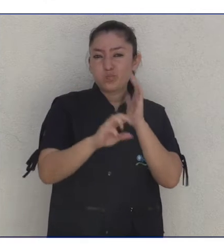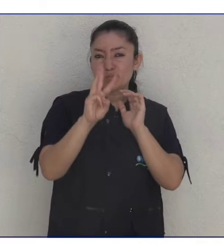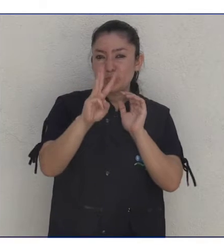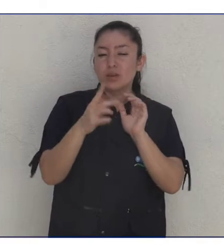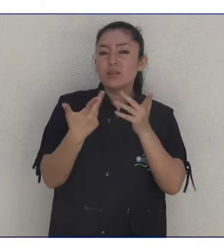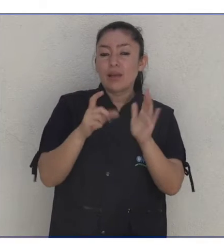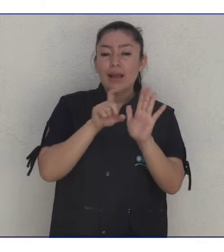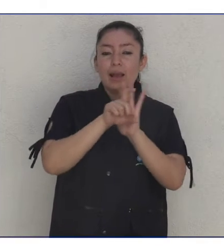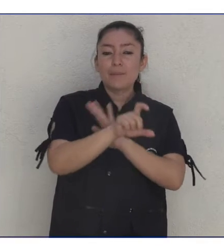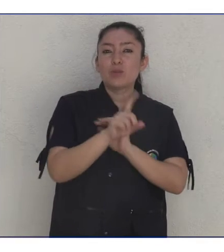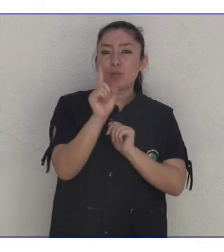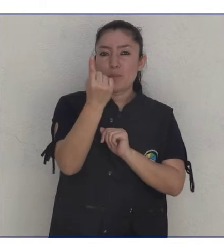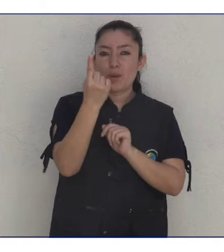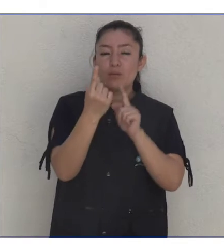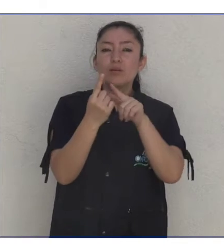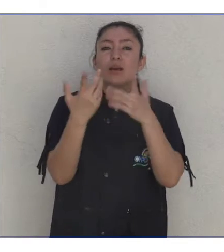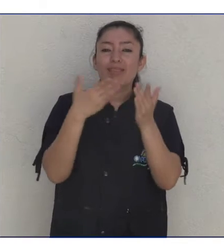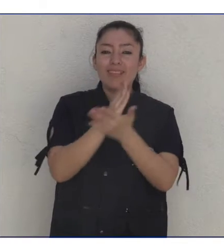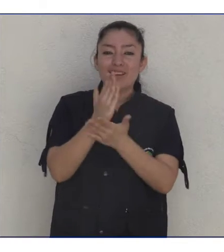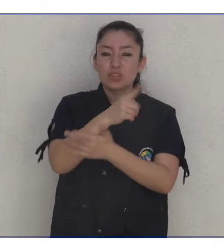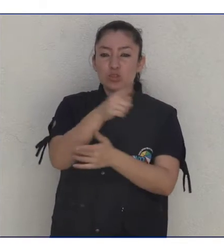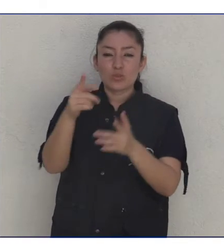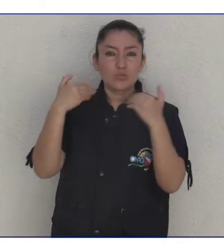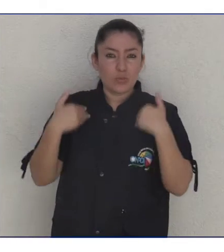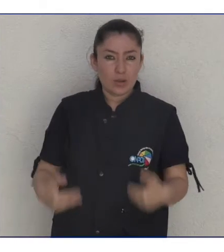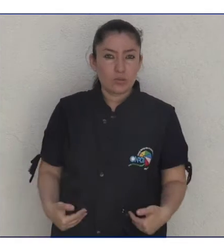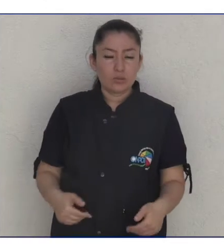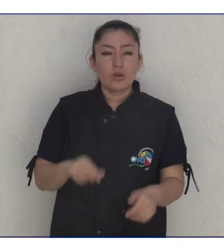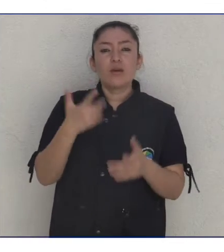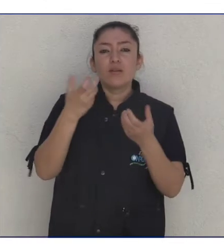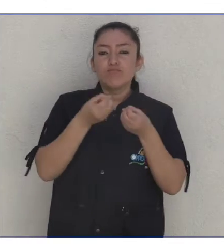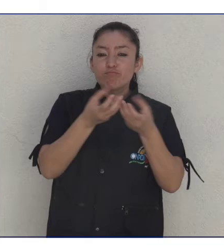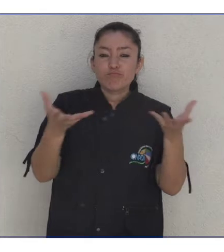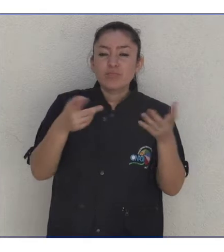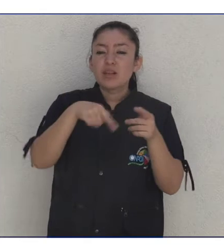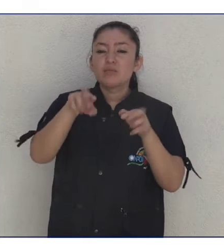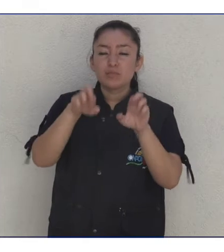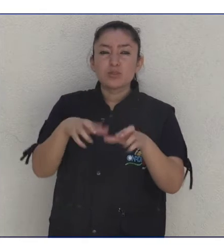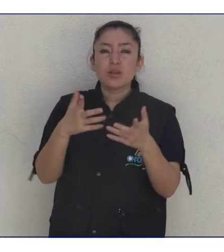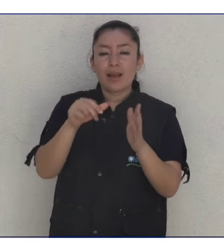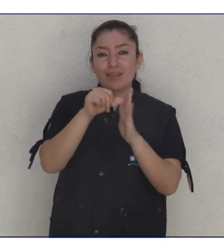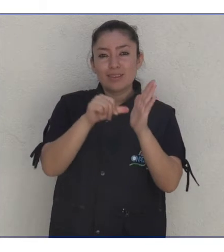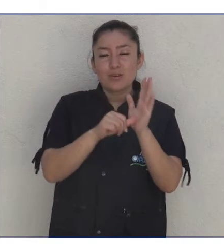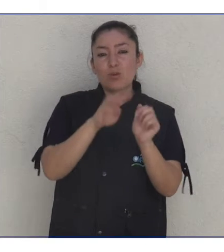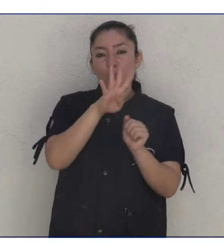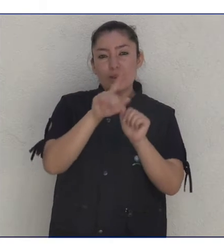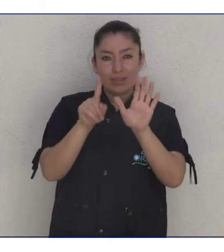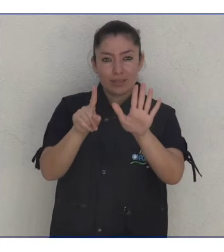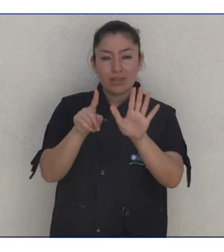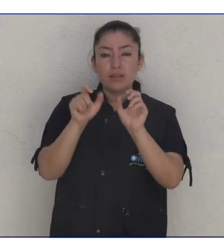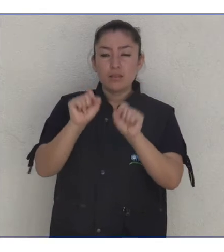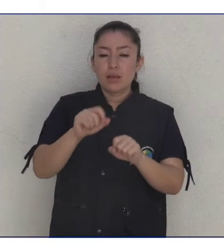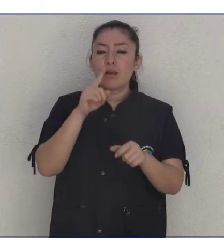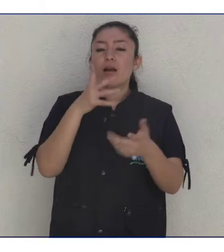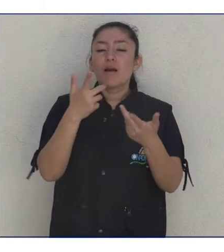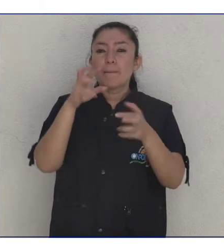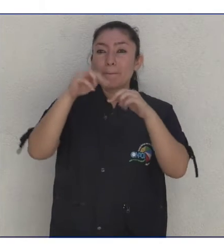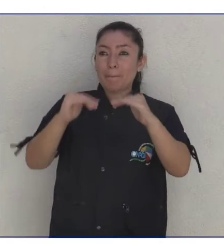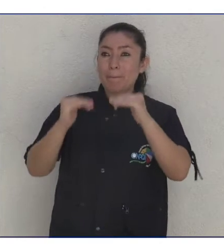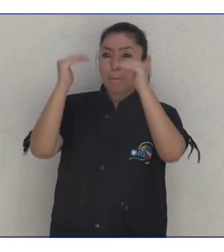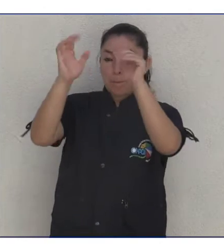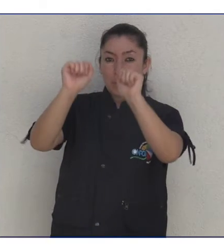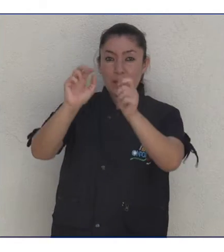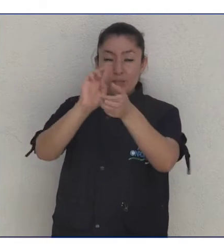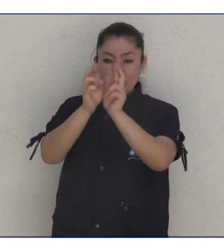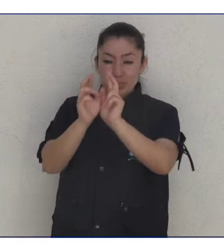Derechos Humanos. Capítulo primero. Atribuciones. Artículo 46. Autoridad reguladora. El acceso a la